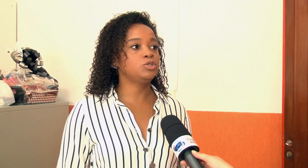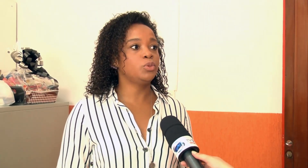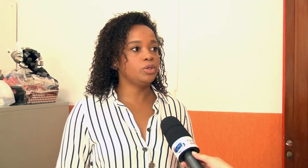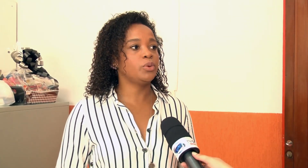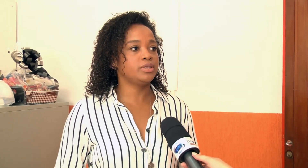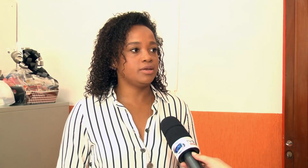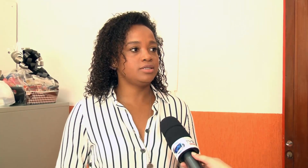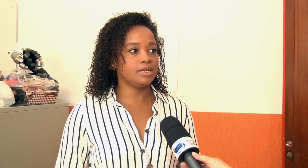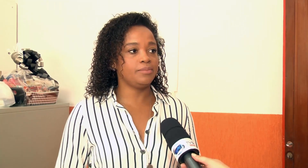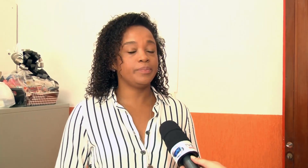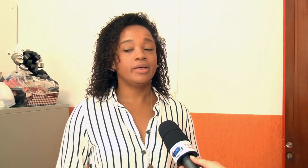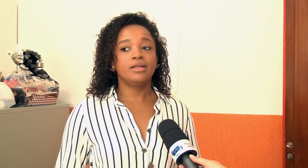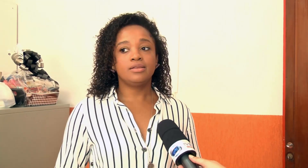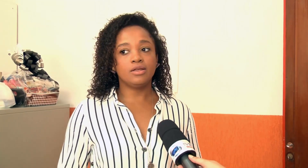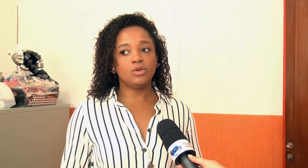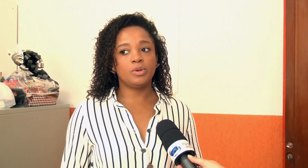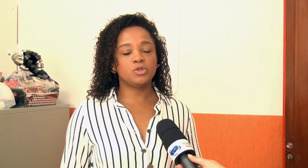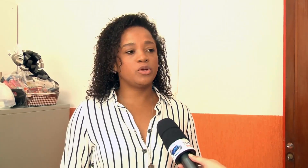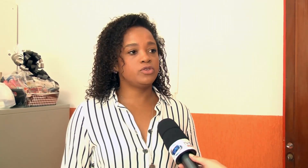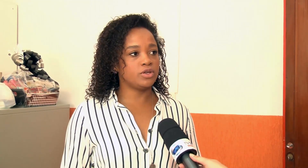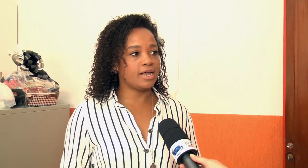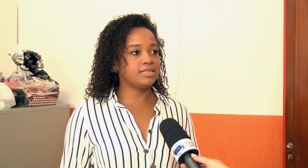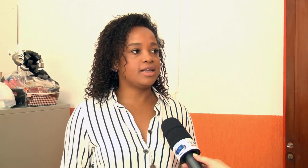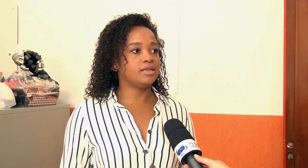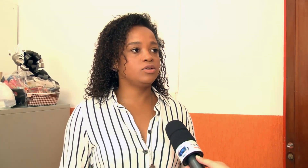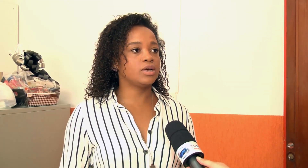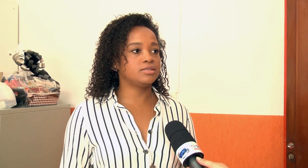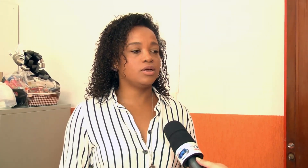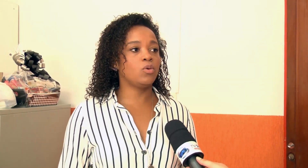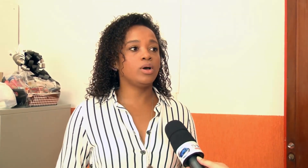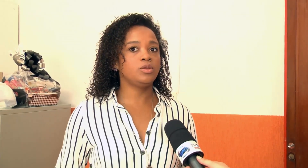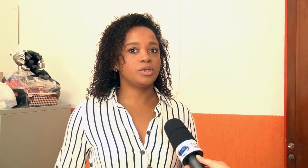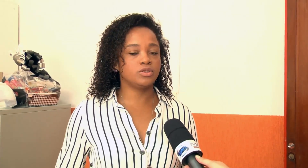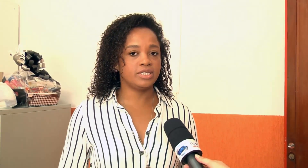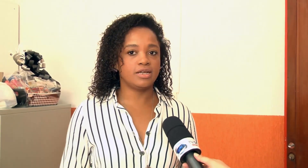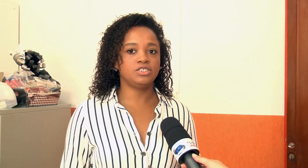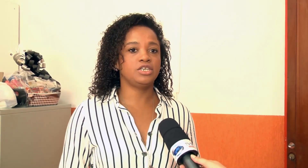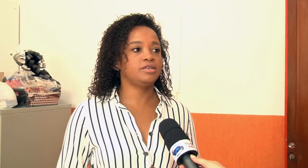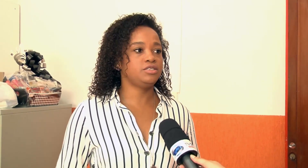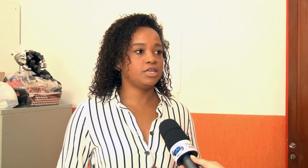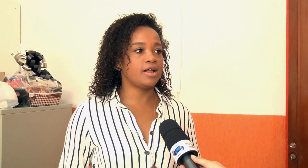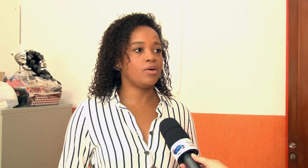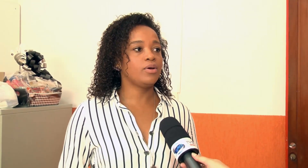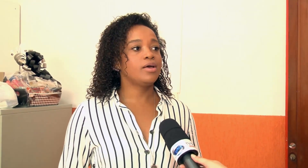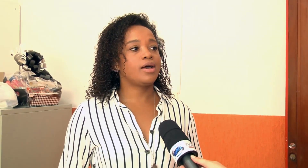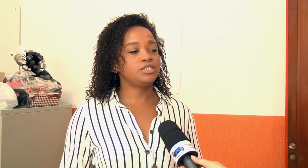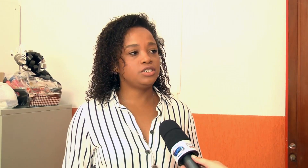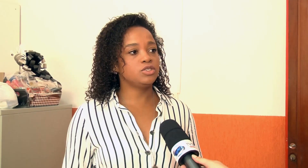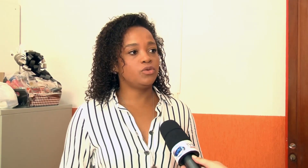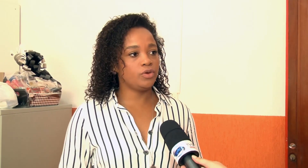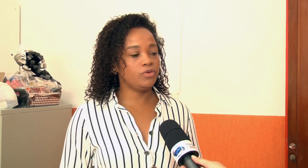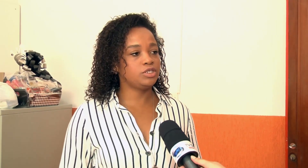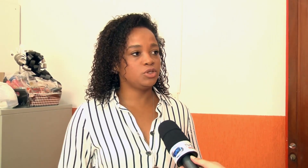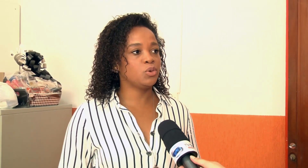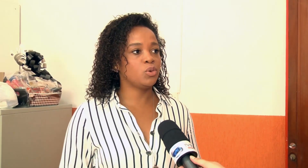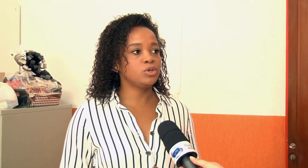muita importância, né, tanto para os profissionais da área da educação, quanto para a sociedade em geral, a gente resolveu investir no curso